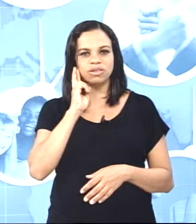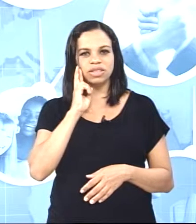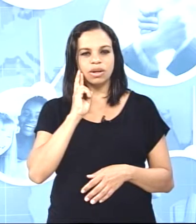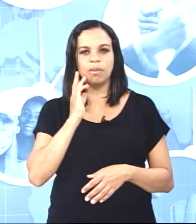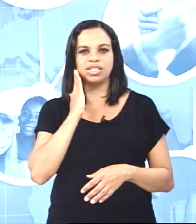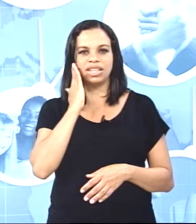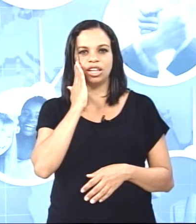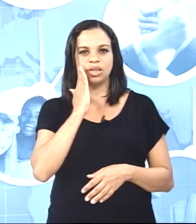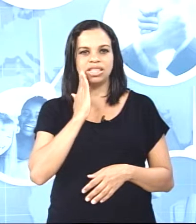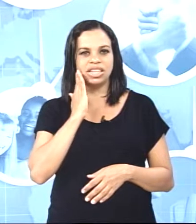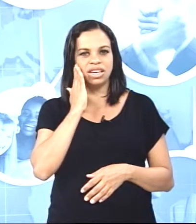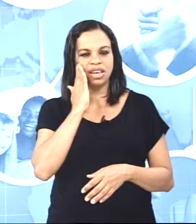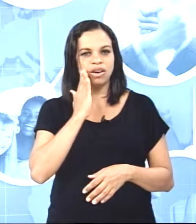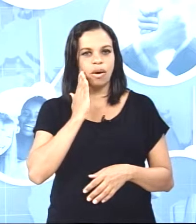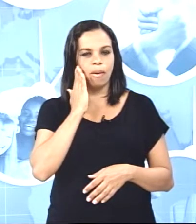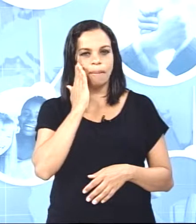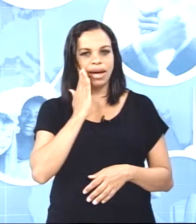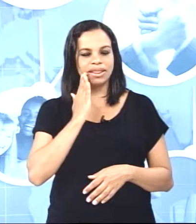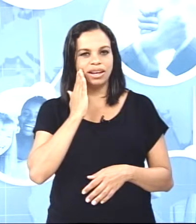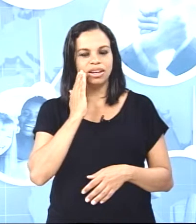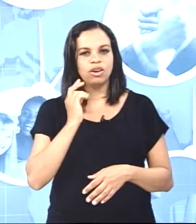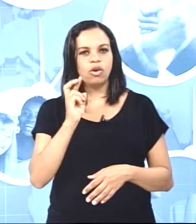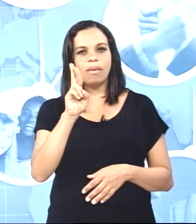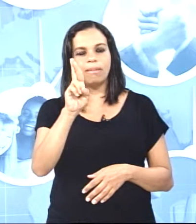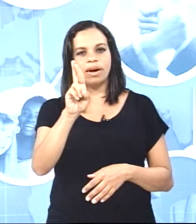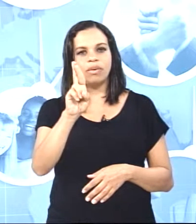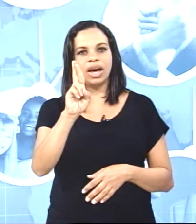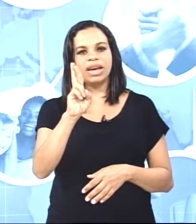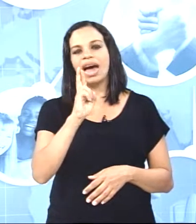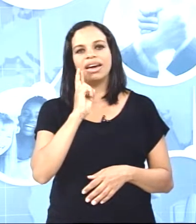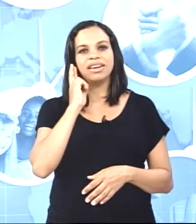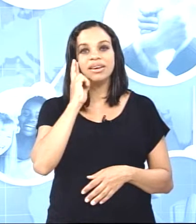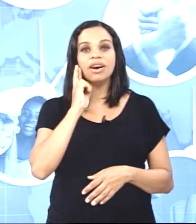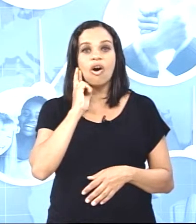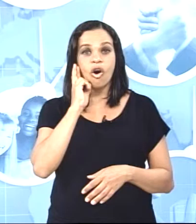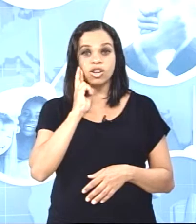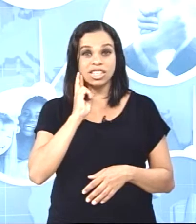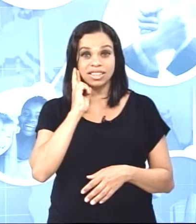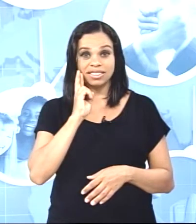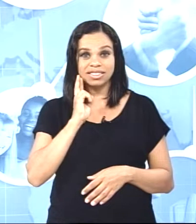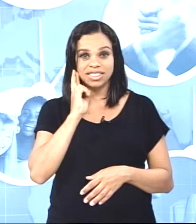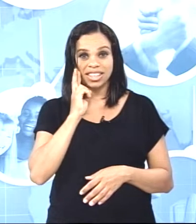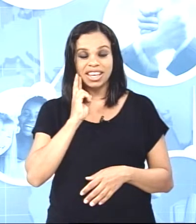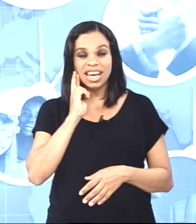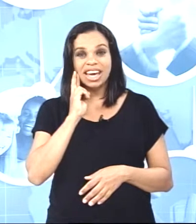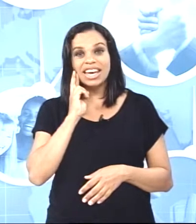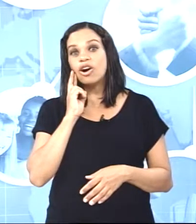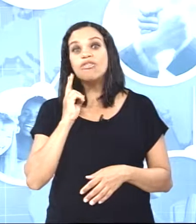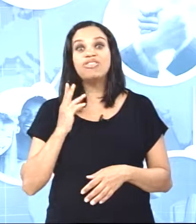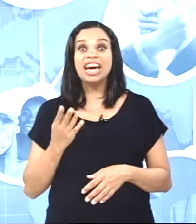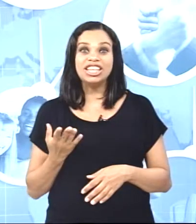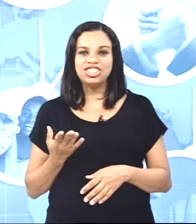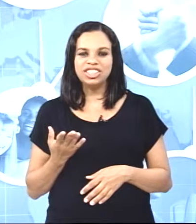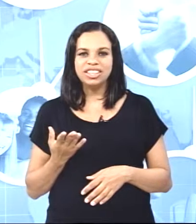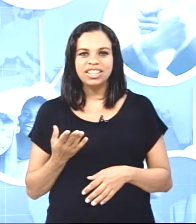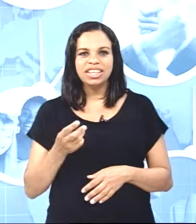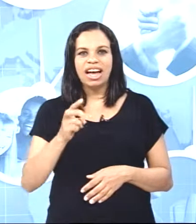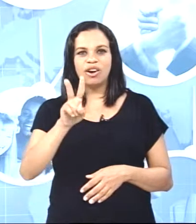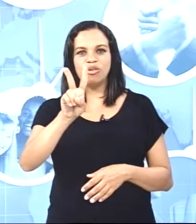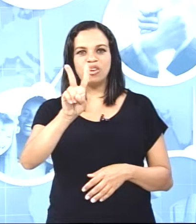Então pode ser tanto assim, com a mão aberta, como a mão em R. Rosa. E a cor verde? A cor verde a